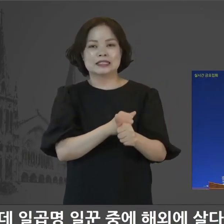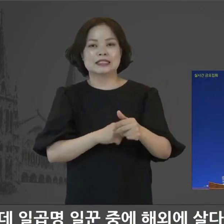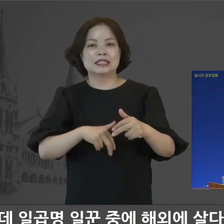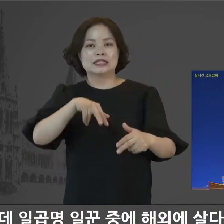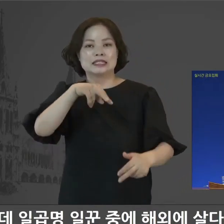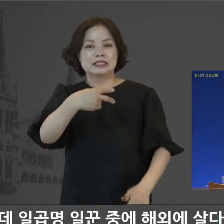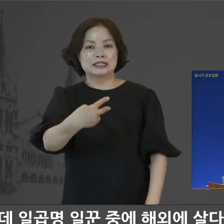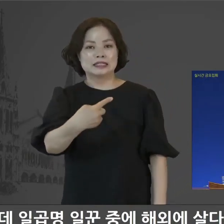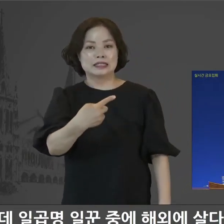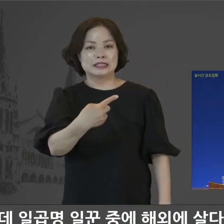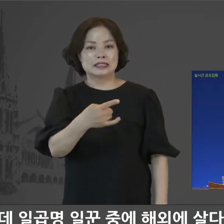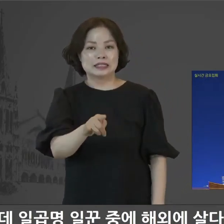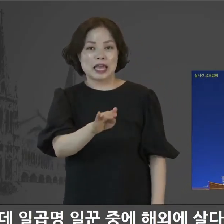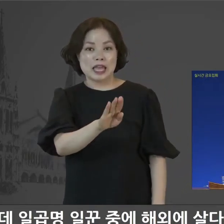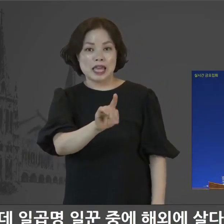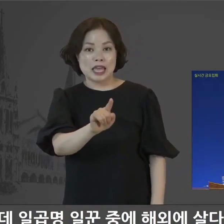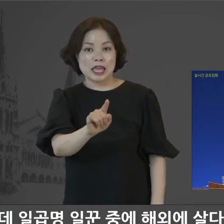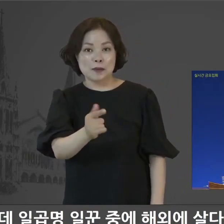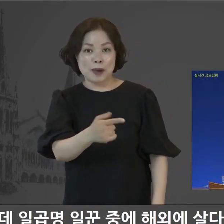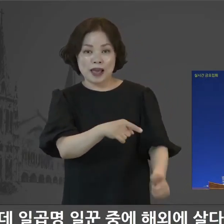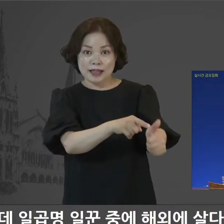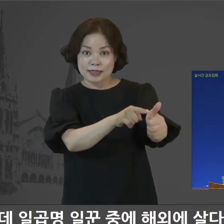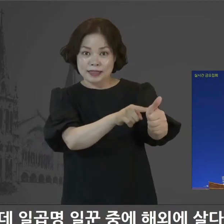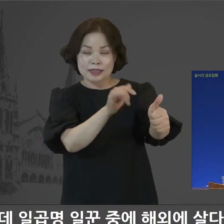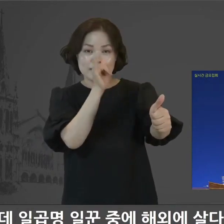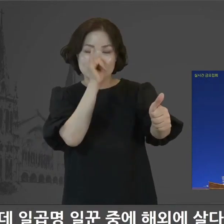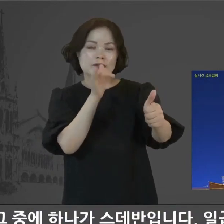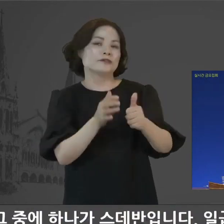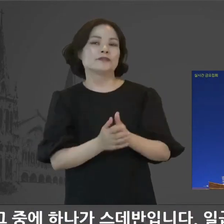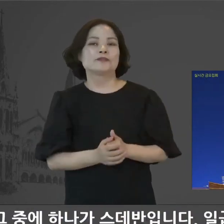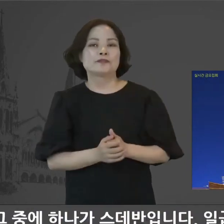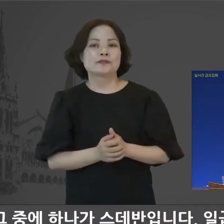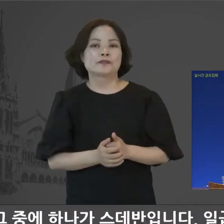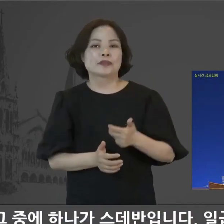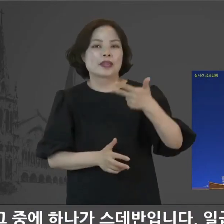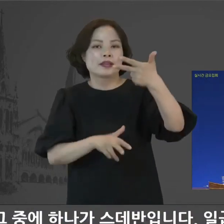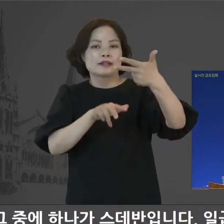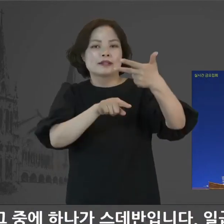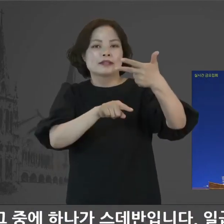알려졌죠. 7 일꾼, 그 중에 한 분이 스데반이었고요.